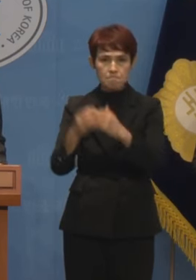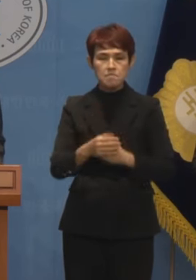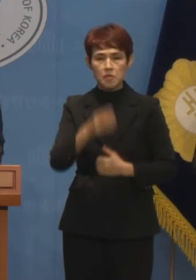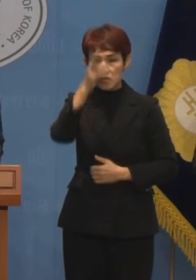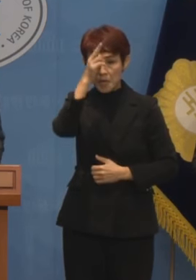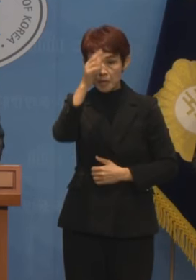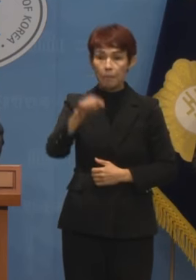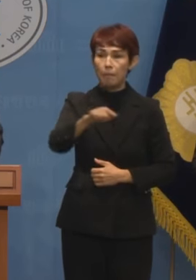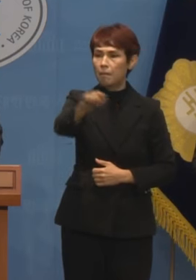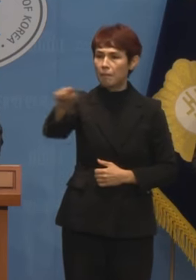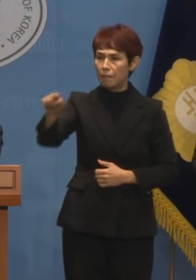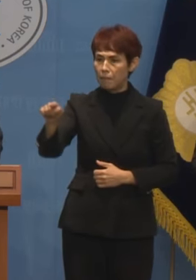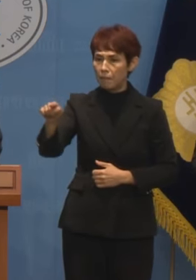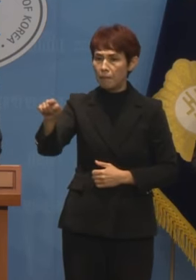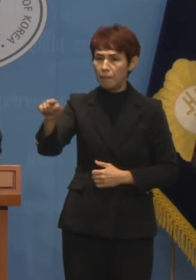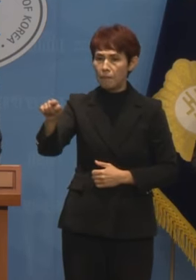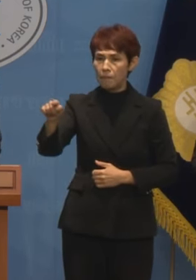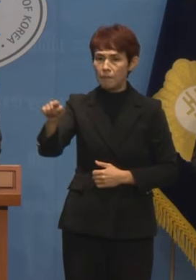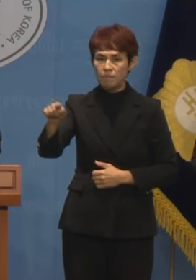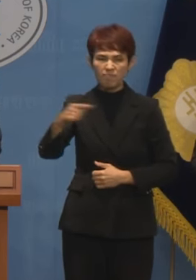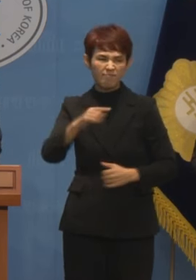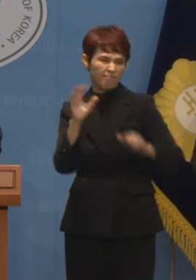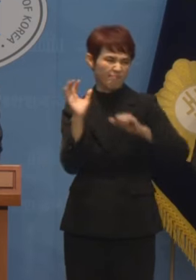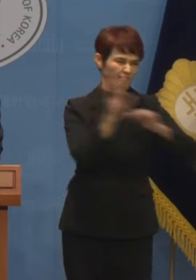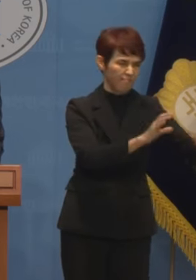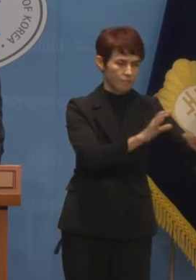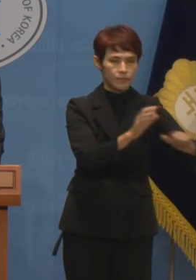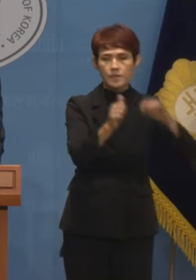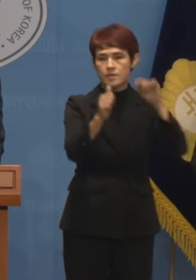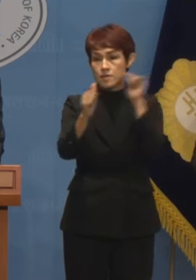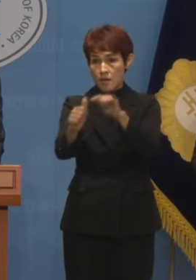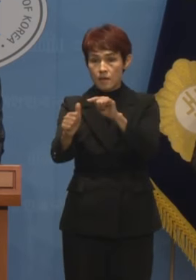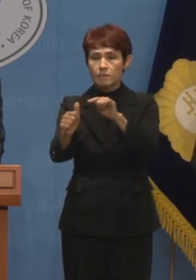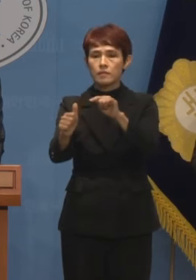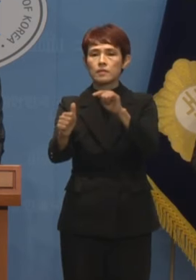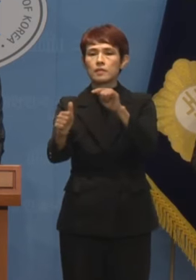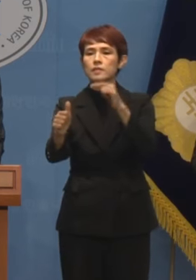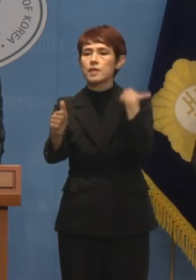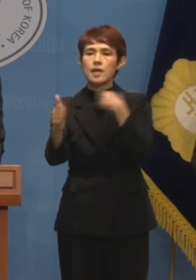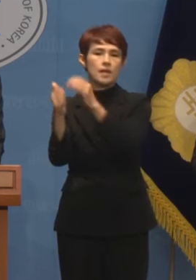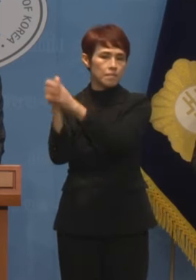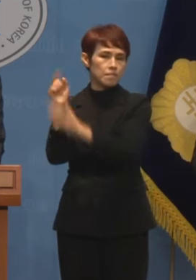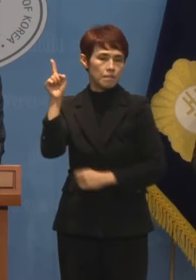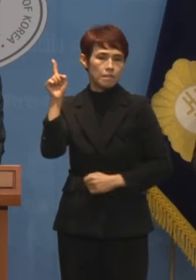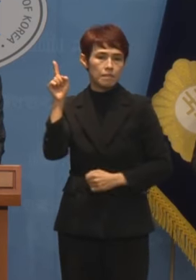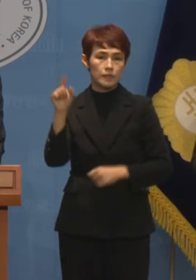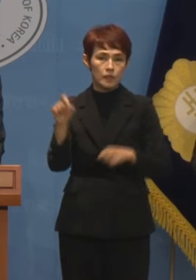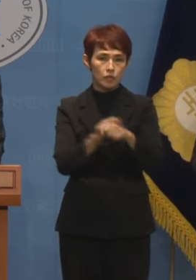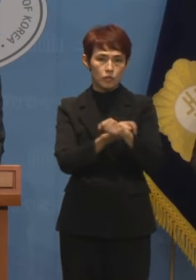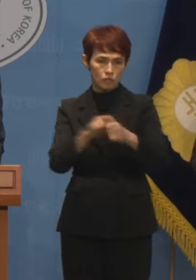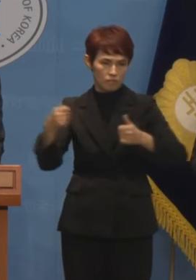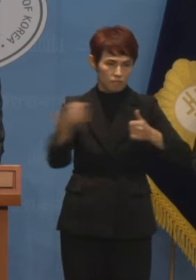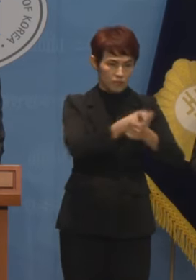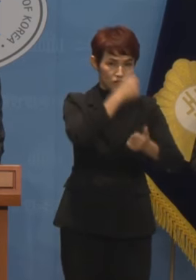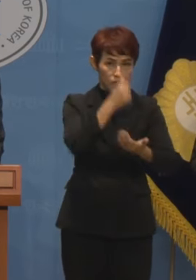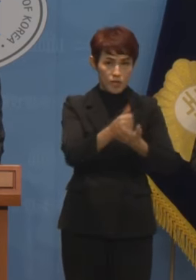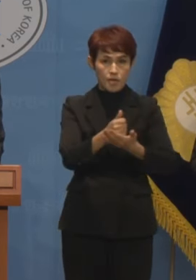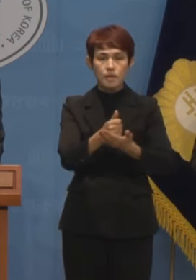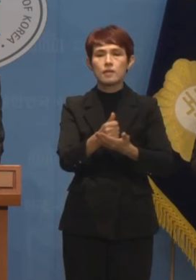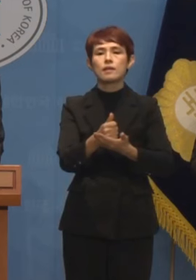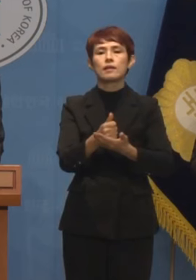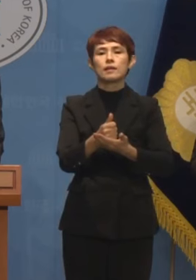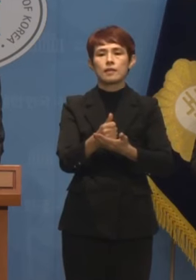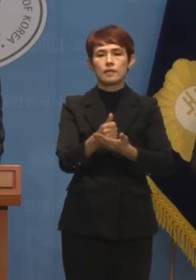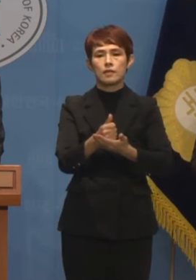기동대원들에게 그러한 과격 진압을 지시한 책임이 있는 자이므로 특수폭행 치상의 공동정범